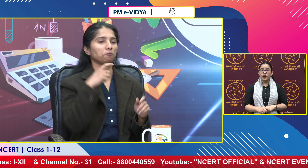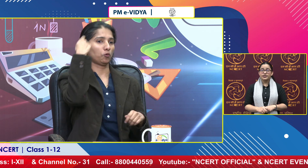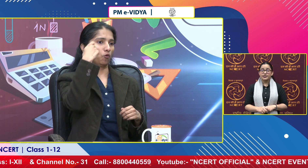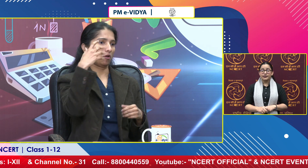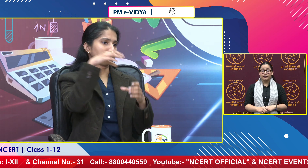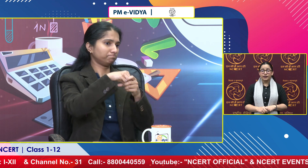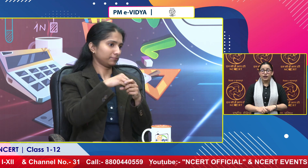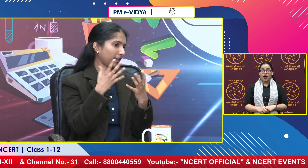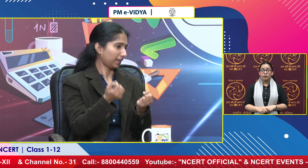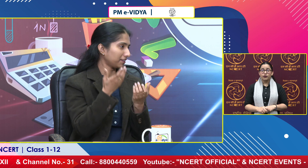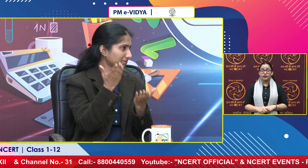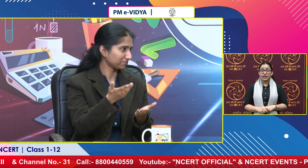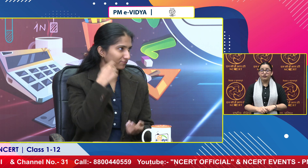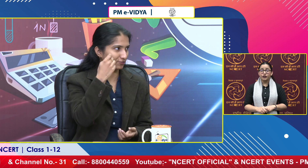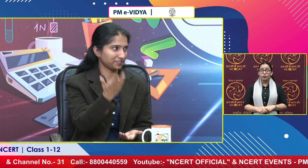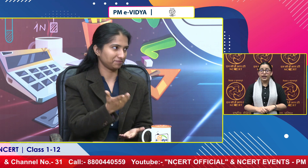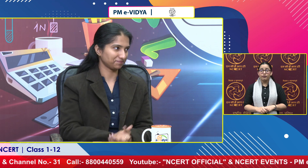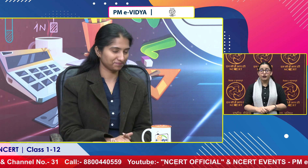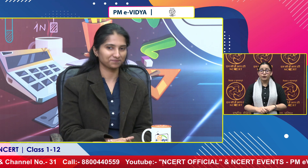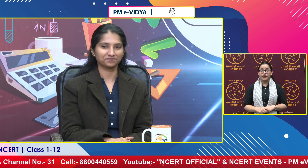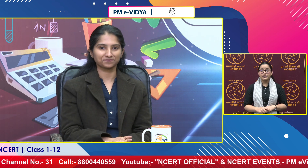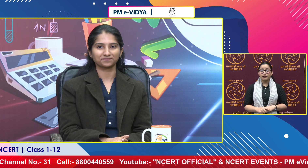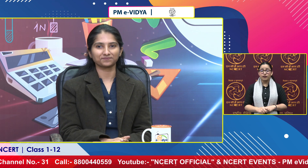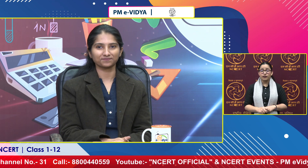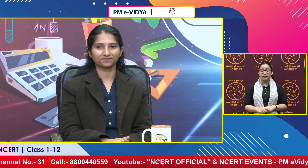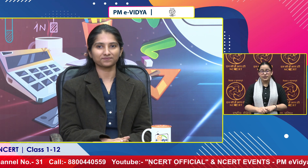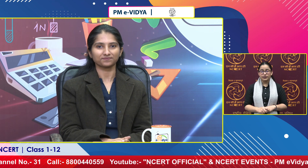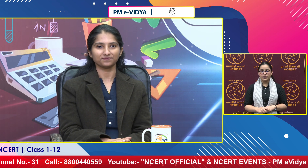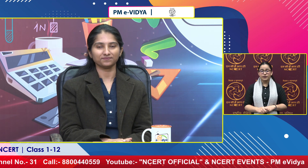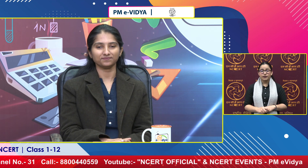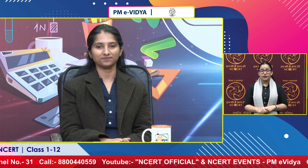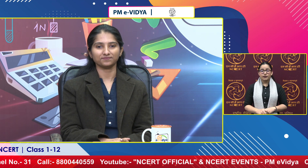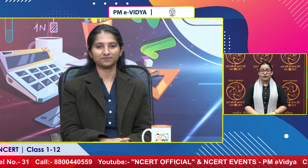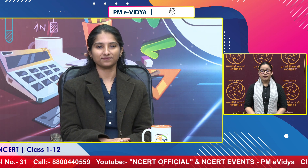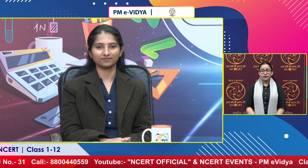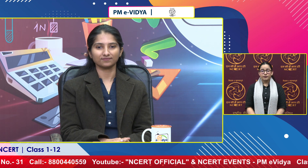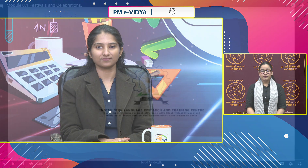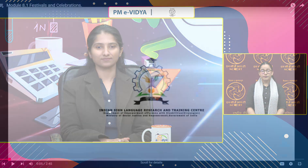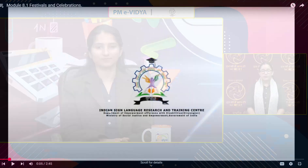इसलिए हम उसको ऐसे साइन करते हैं। आप इसके लिए वीडियो भी है, आप वीडियो भी देख के लर्न कर सकते हैं। जी,